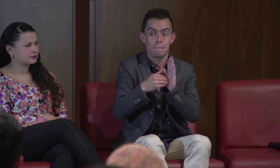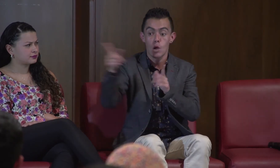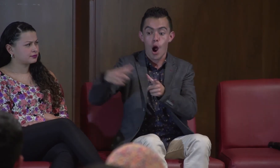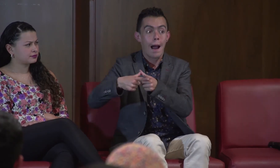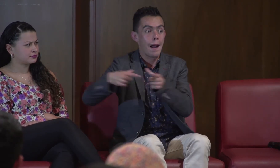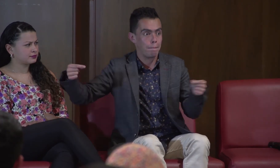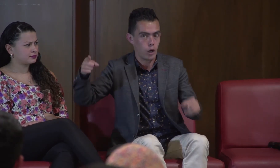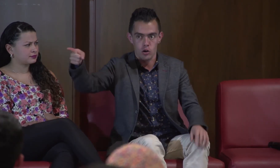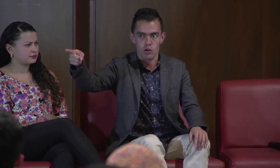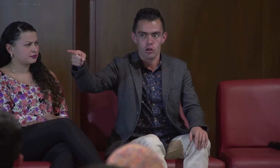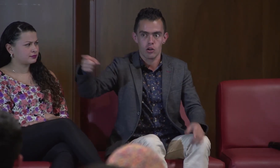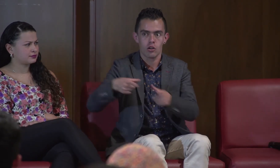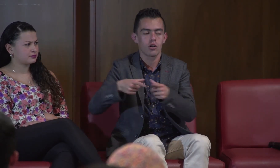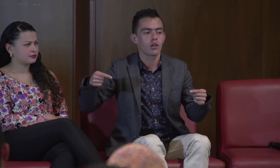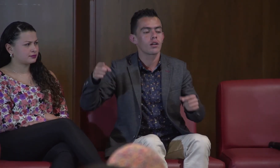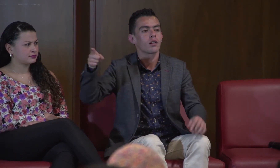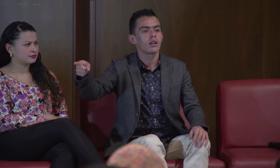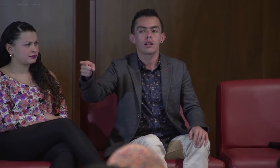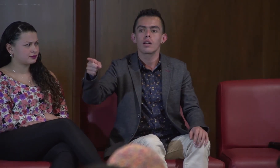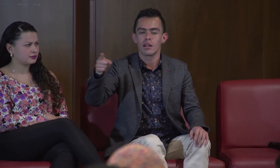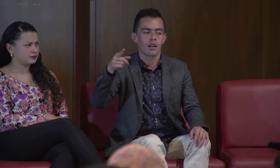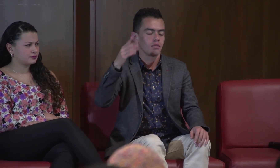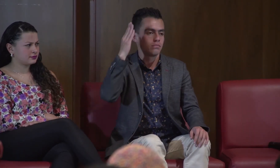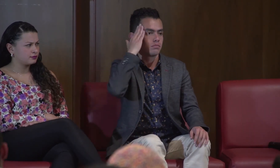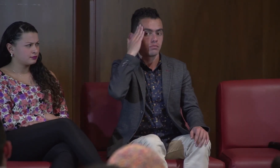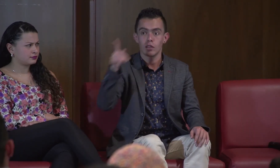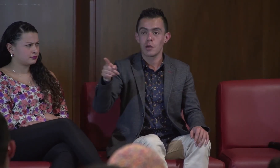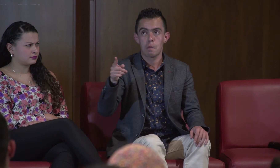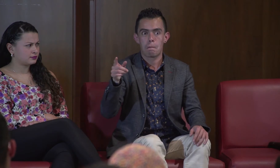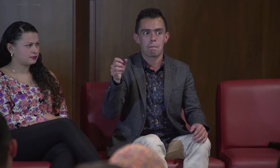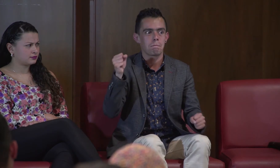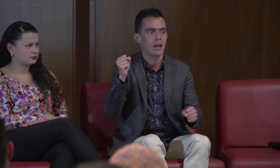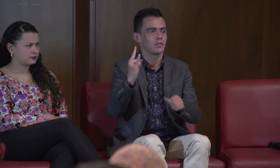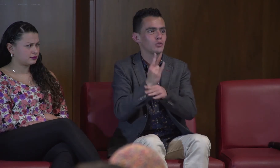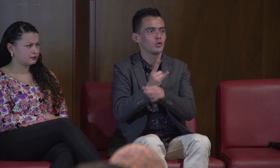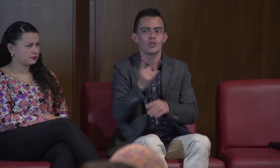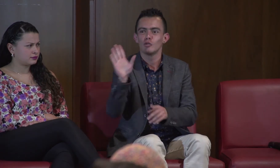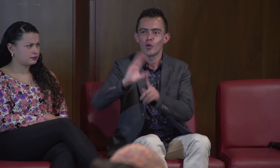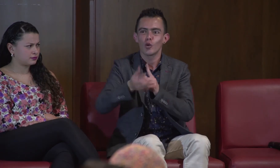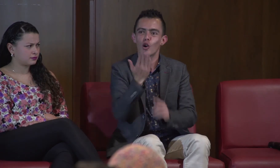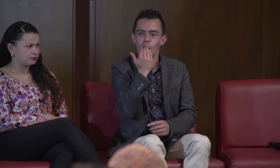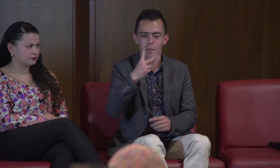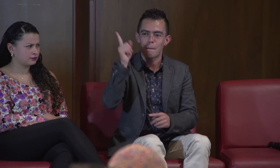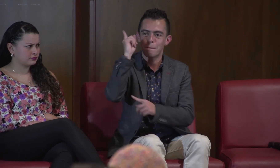¿Por qué decimos que las señas son distintas por la cultura? Les voy a colocar un ejemplo. En Japón,